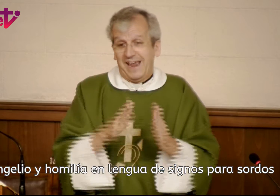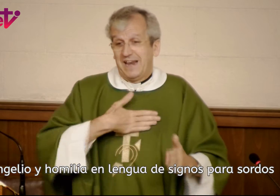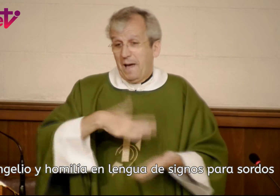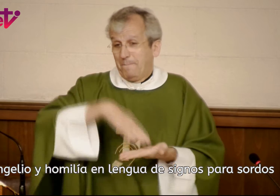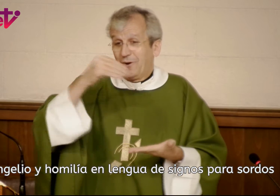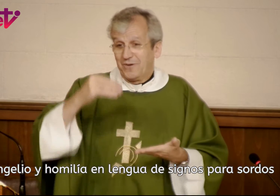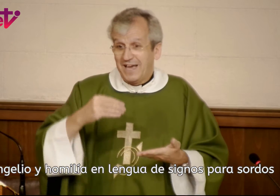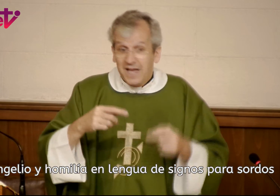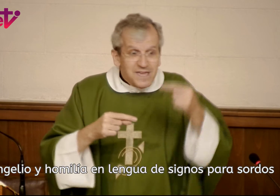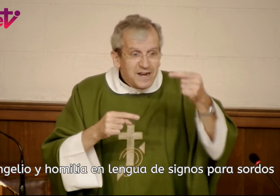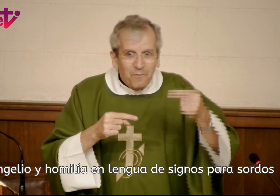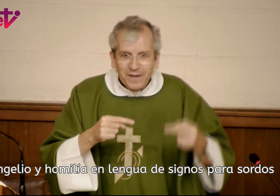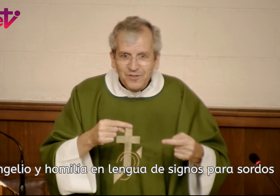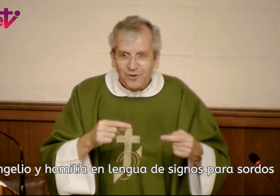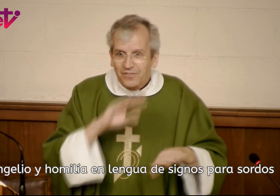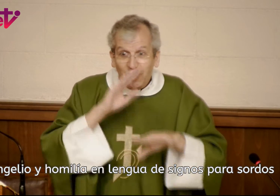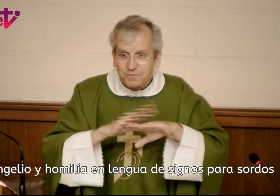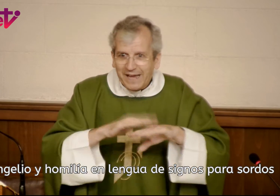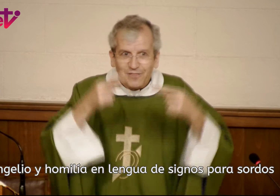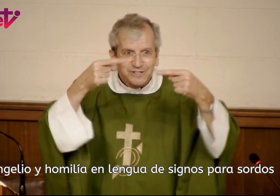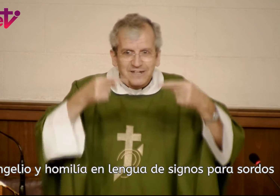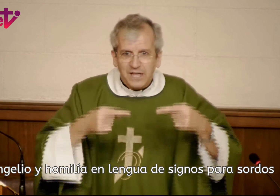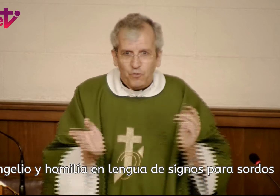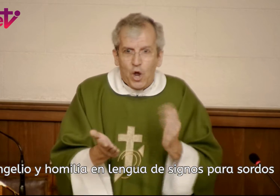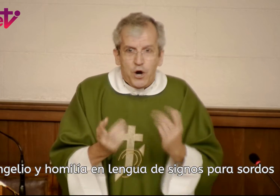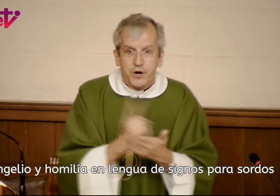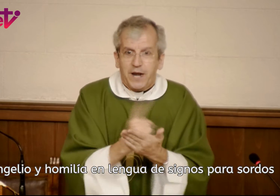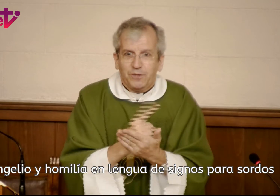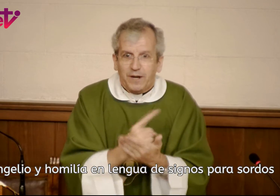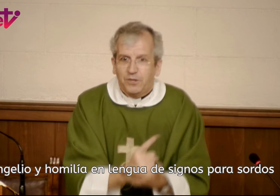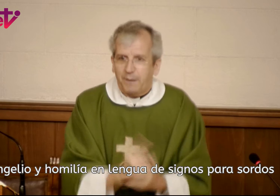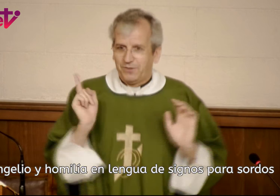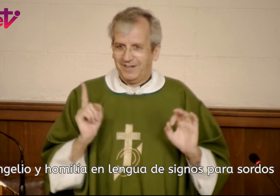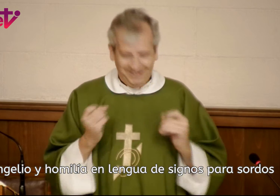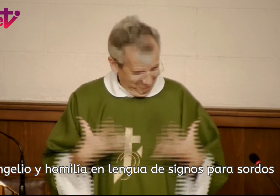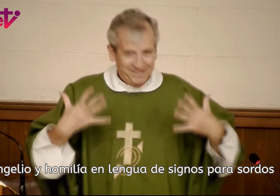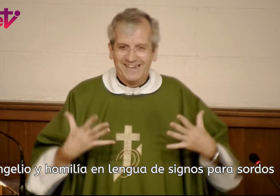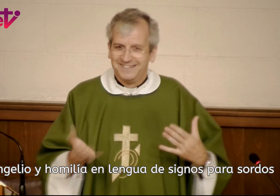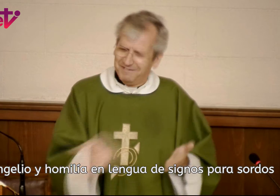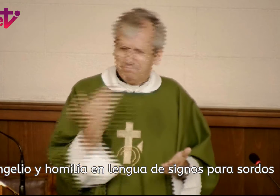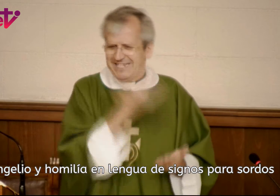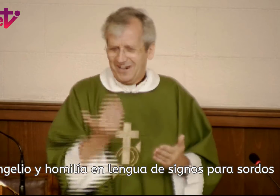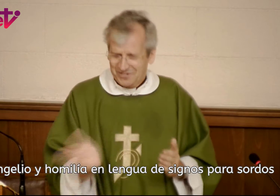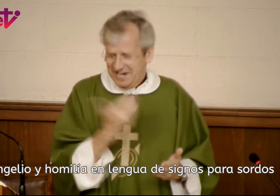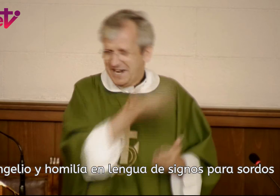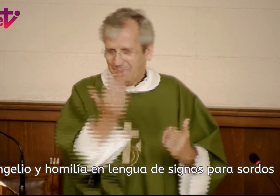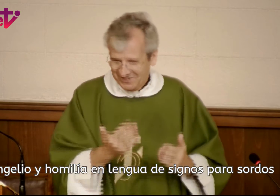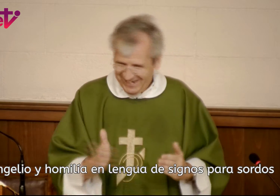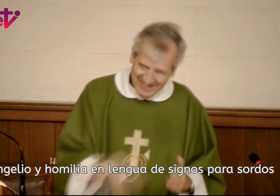la parroquia, y en el momento de los pecados del listado, rápido, bien, pasarlos,